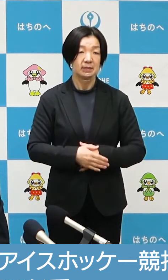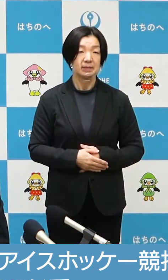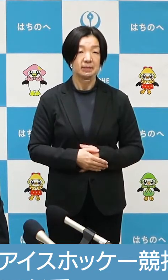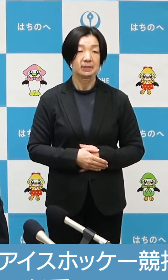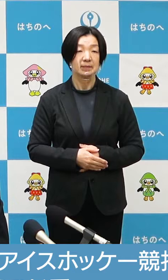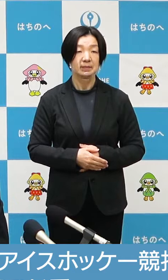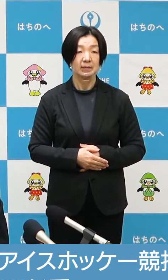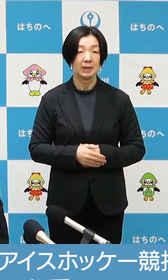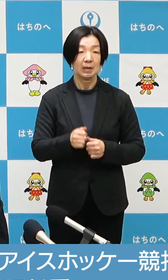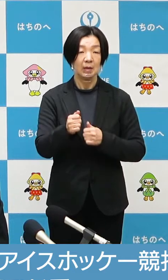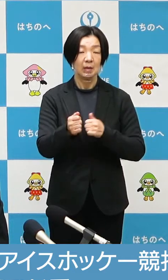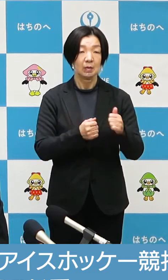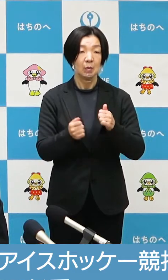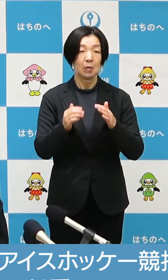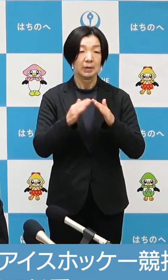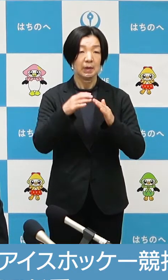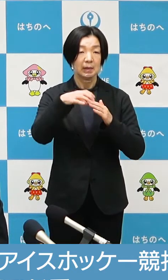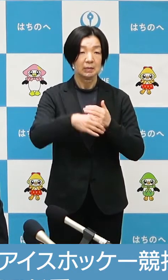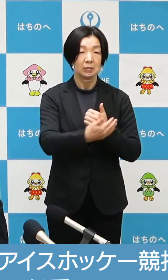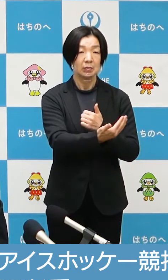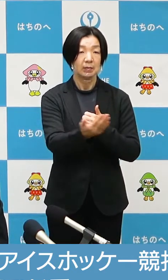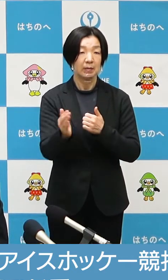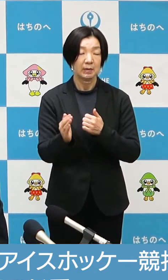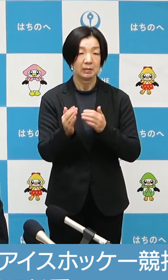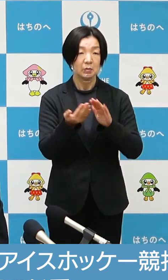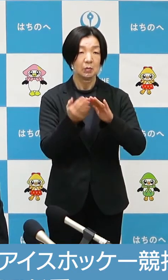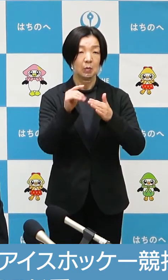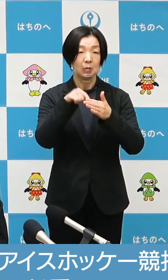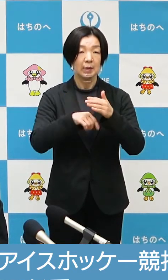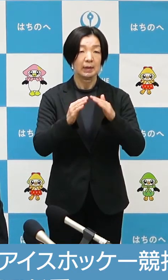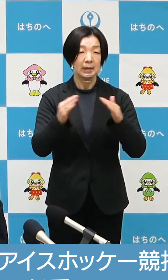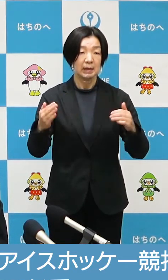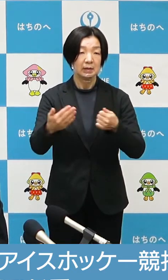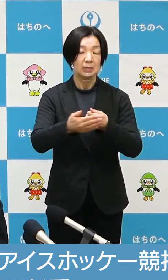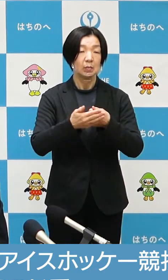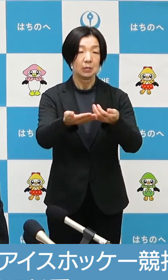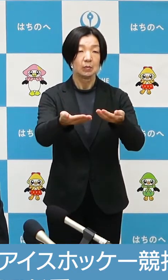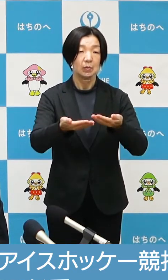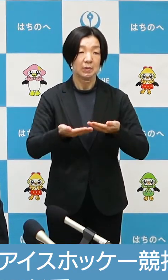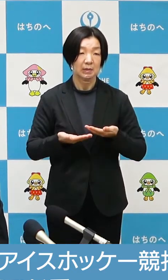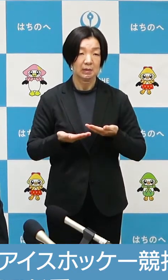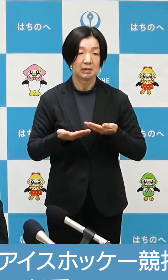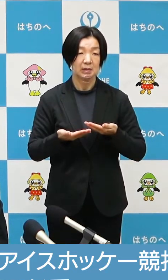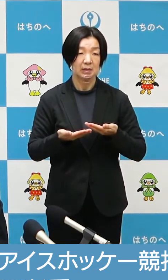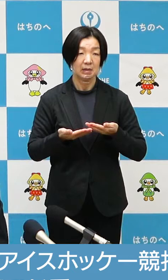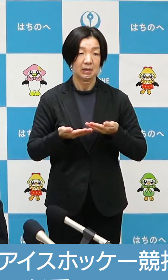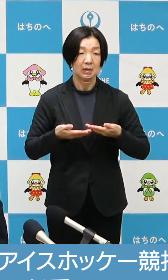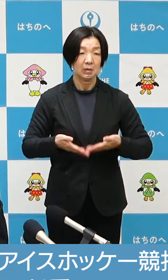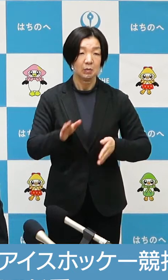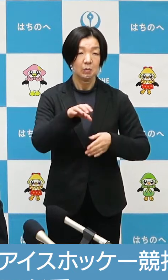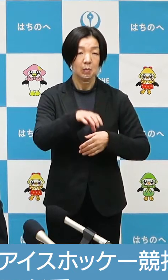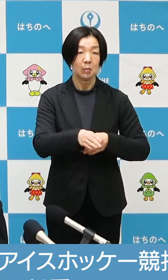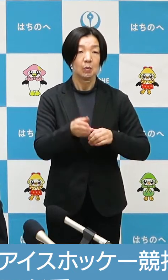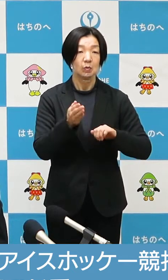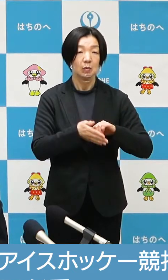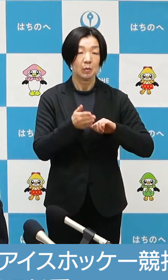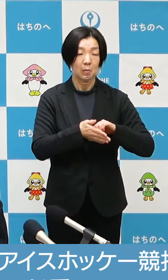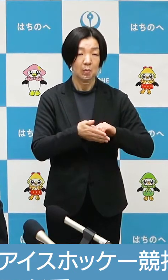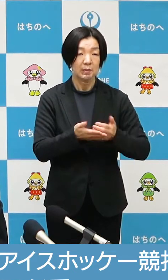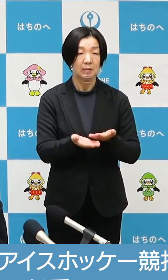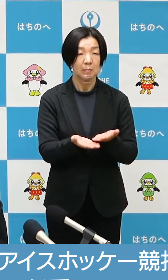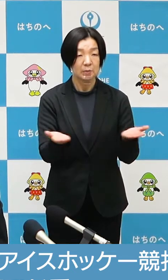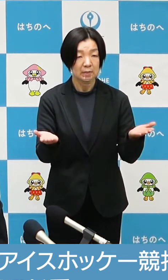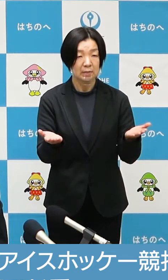また協議会場周辺の調布内海などからご協力をいただき郷土料理等のおもてなし